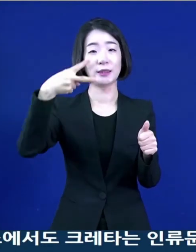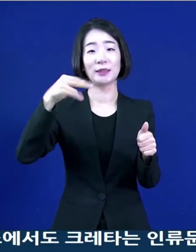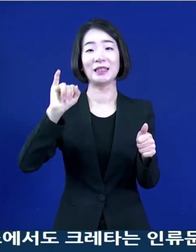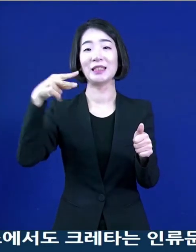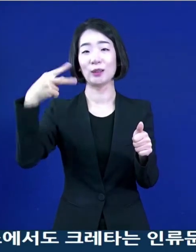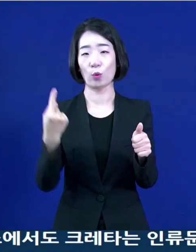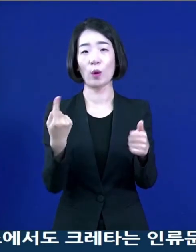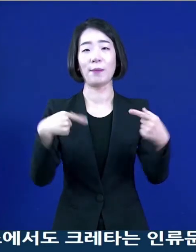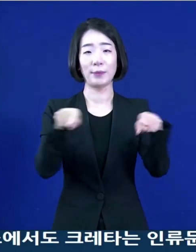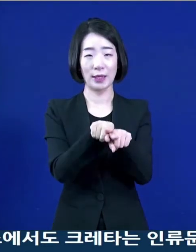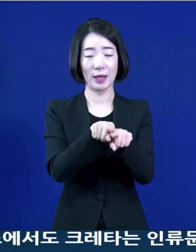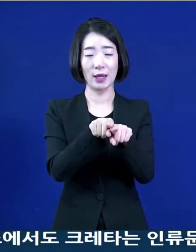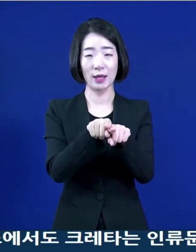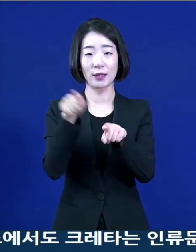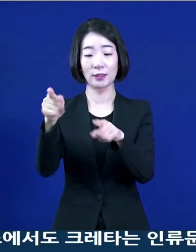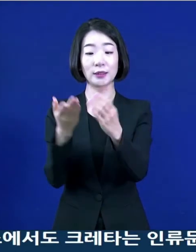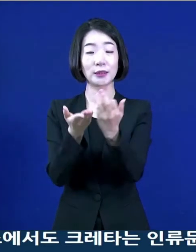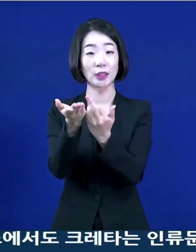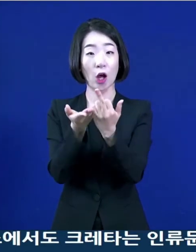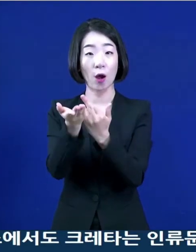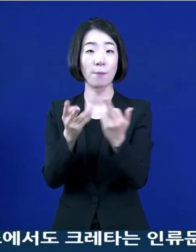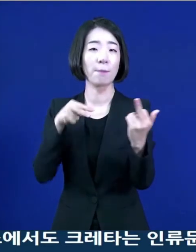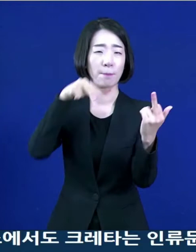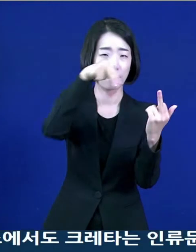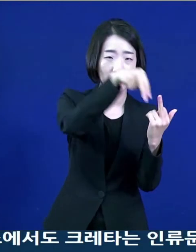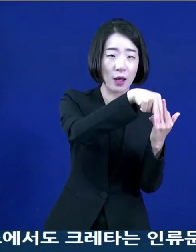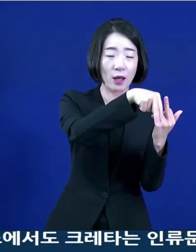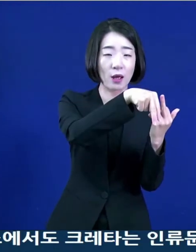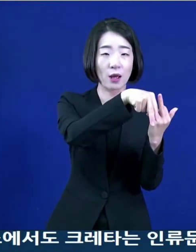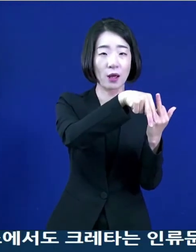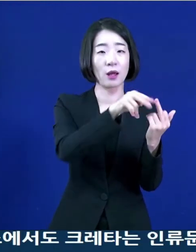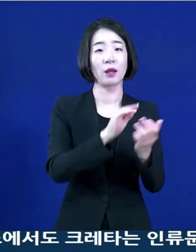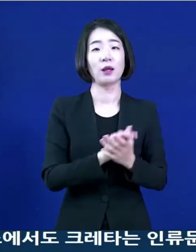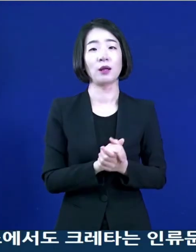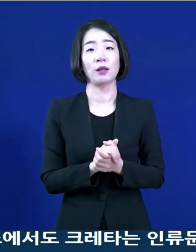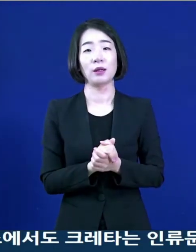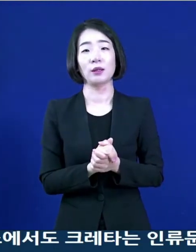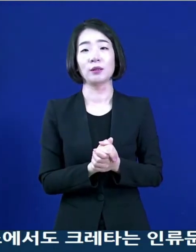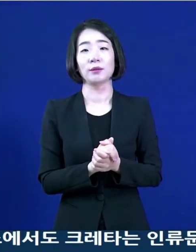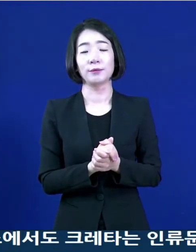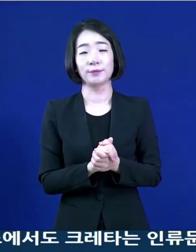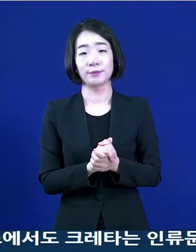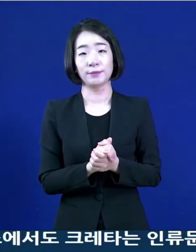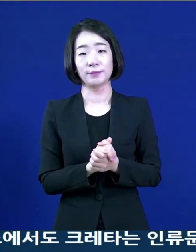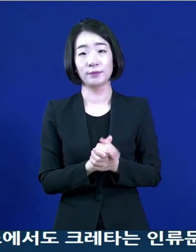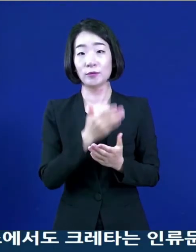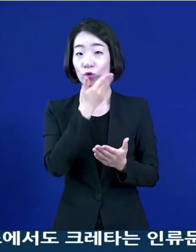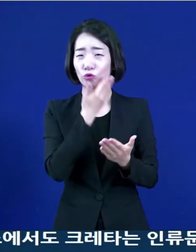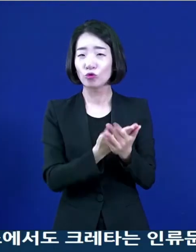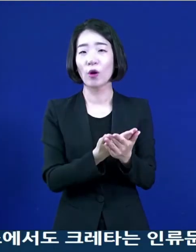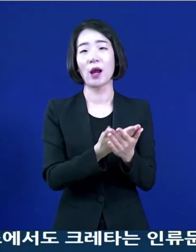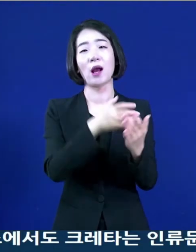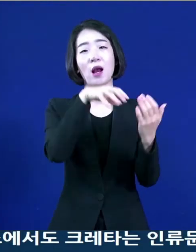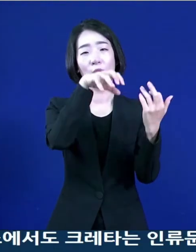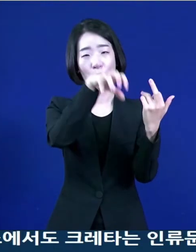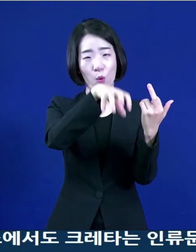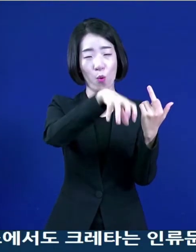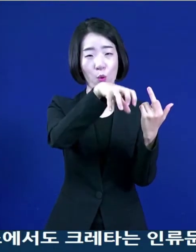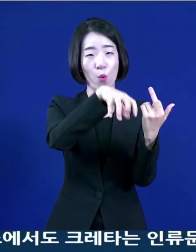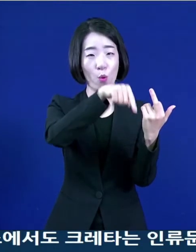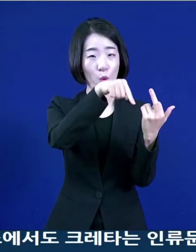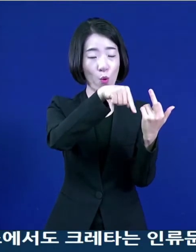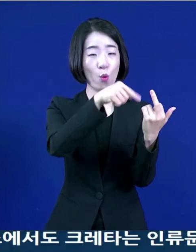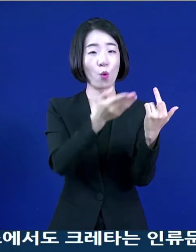그레데 섬에 갔는지 바로 설명이 되는 대목입니다. 중요한 장소였다는 것이죠.